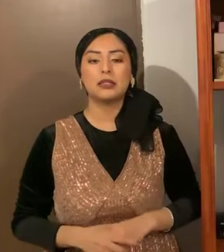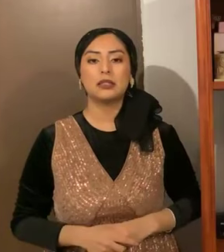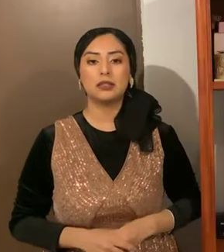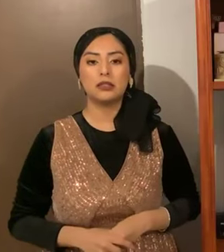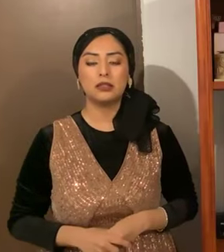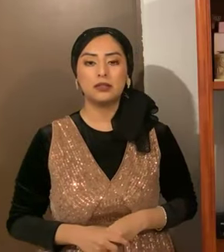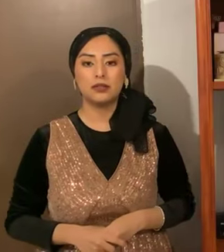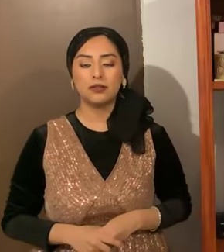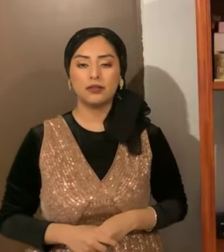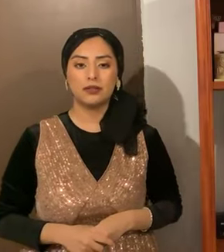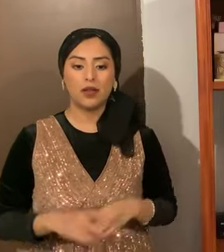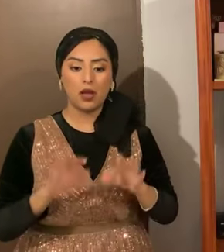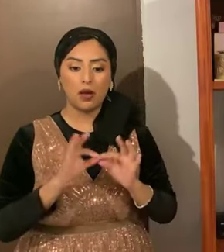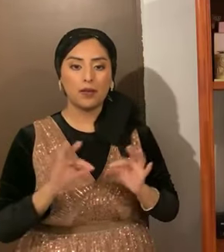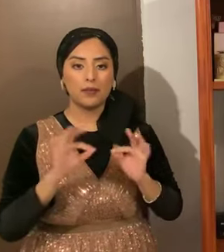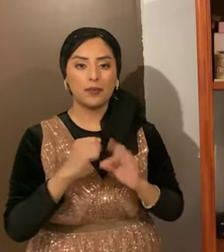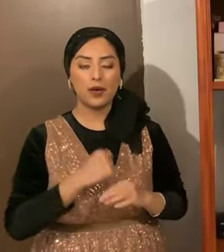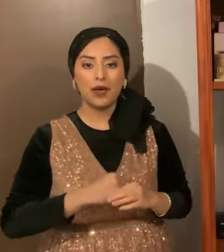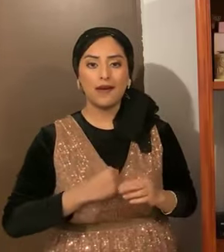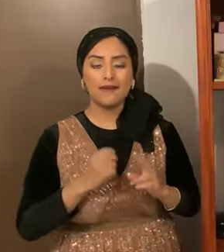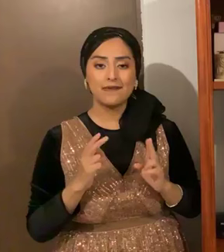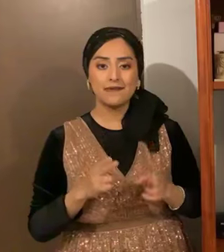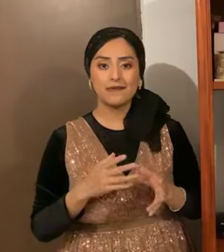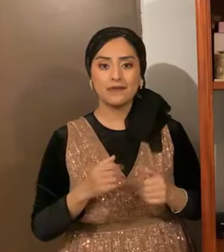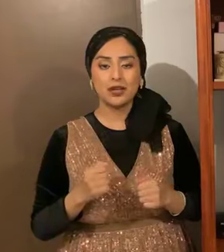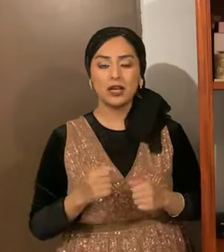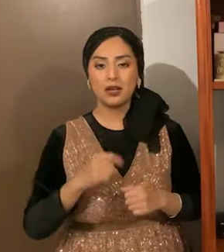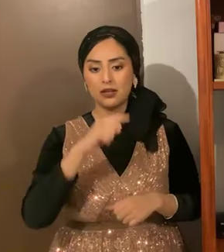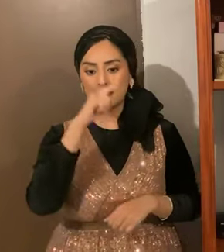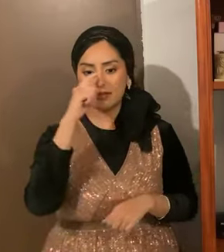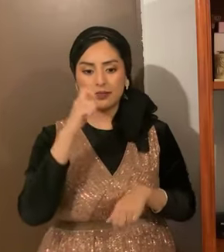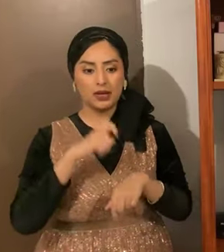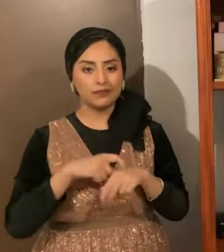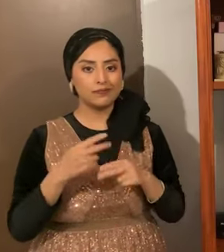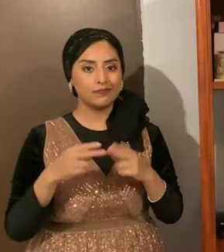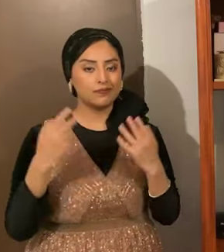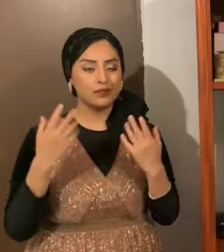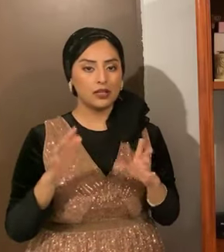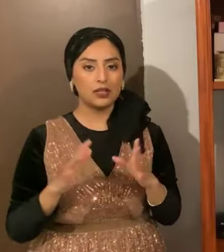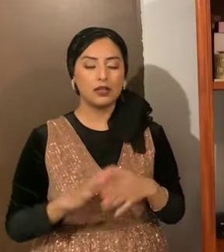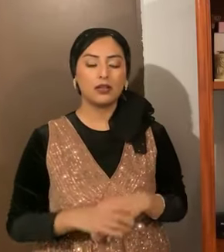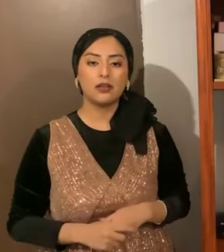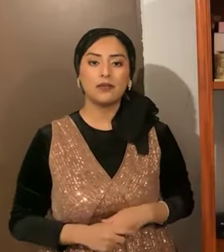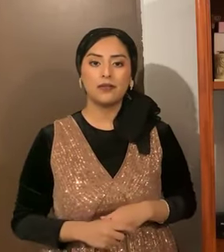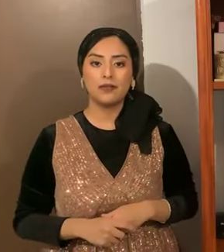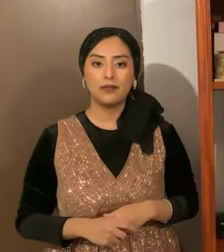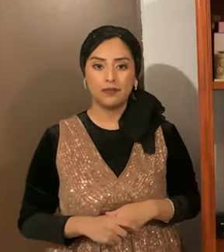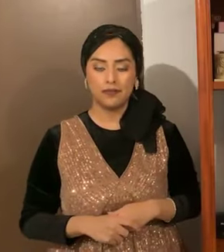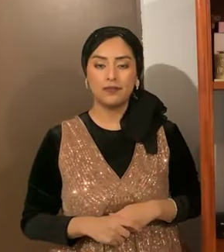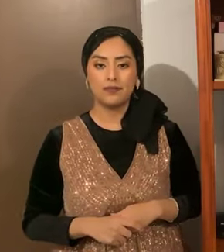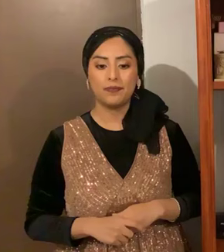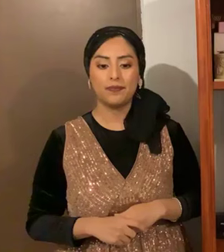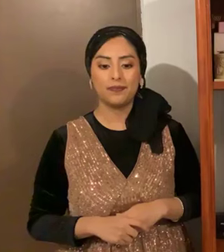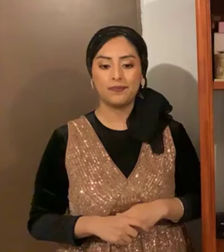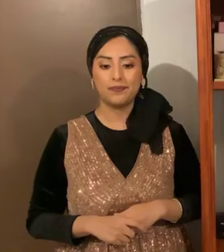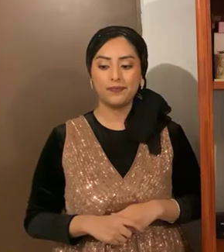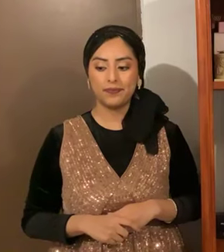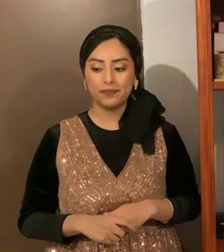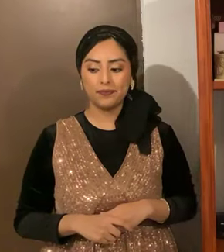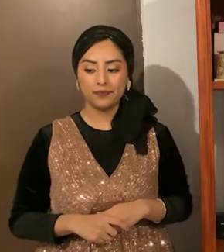demás. Hay que arrepentirse rápido porque el tiempo ya es muy corto. ¿Sí?